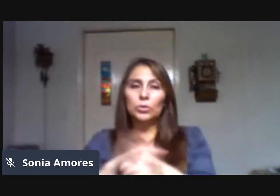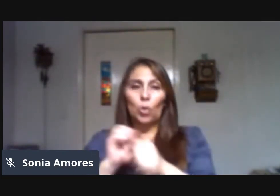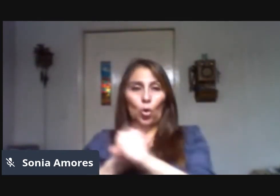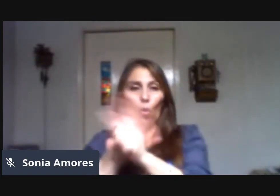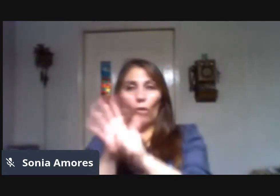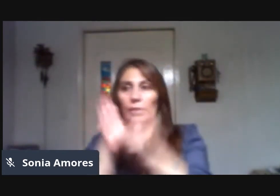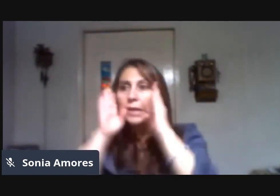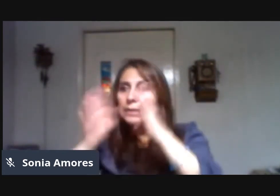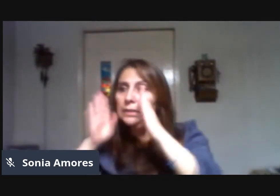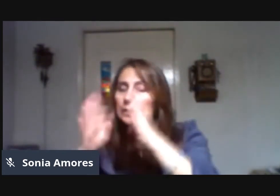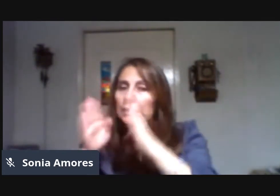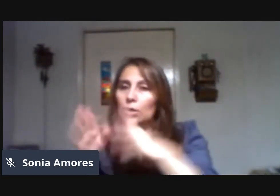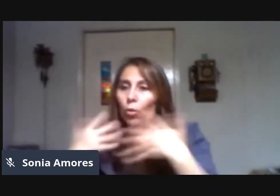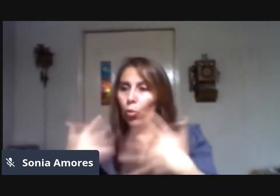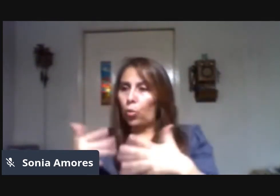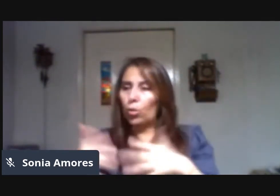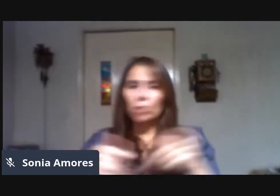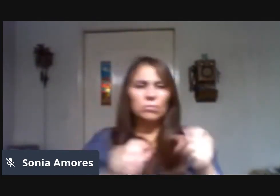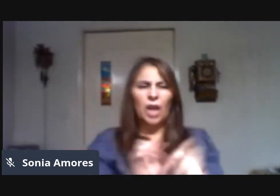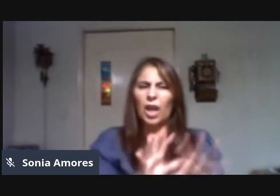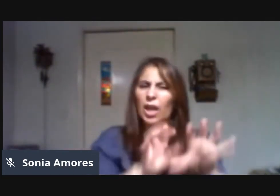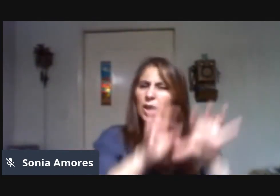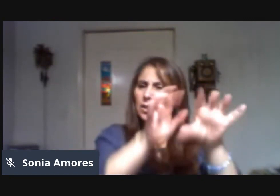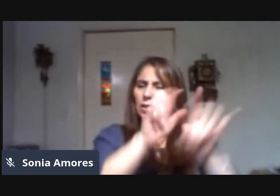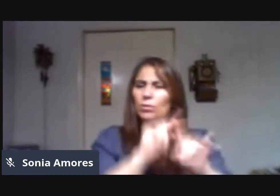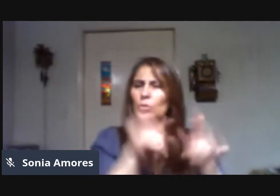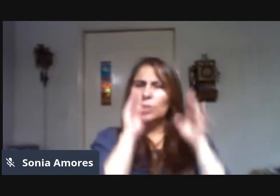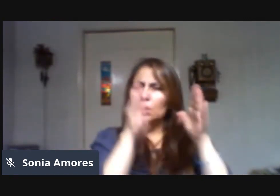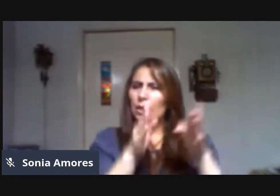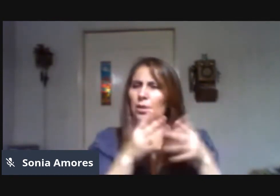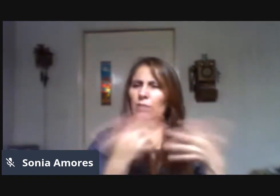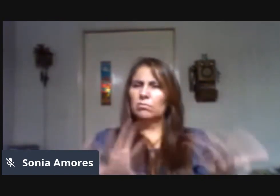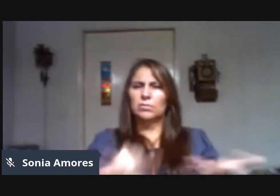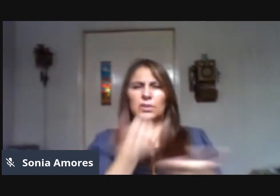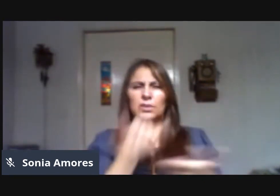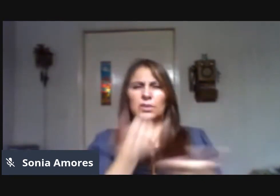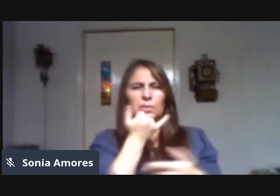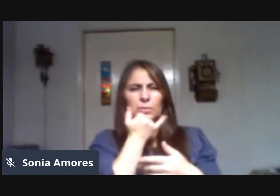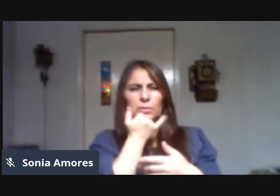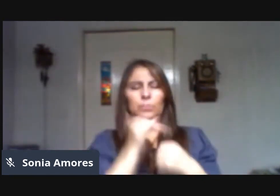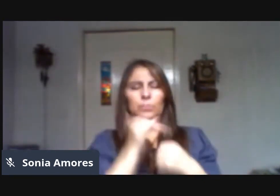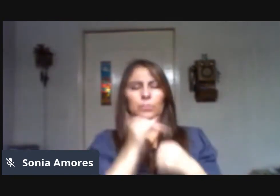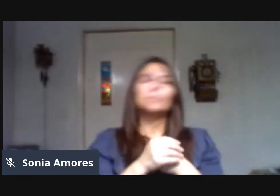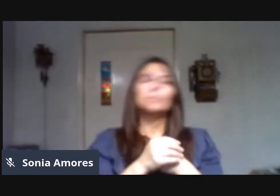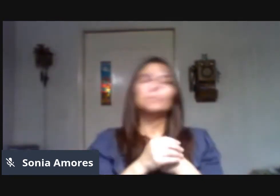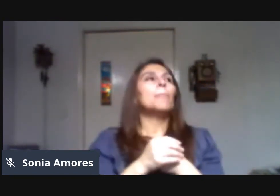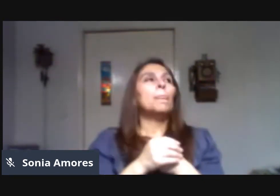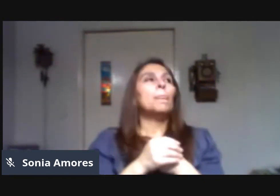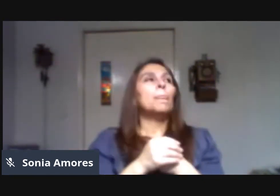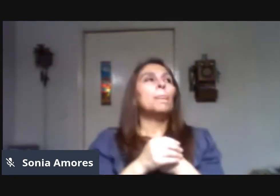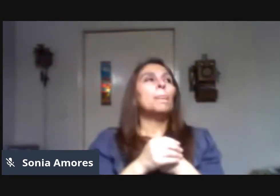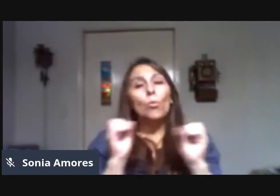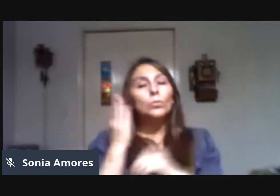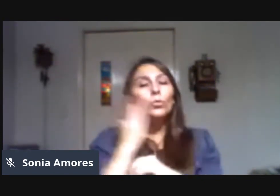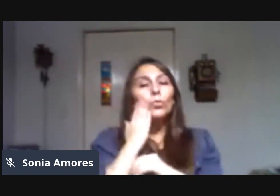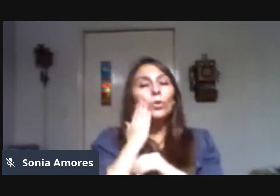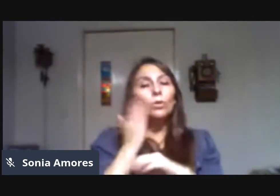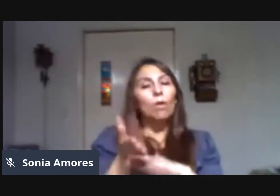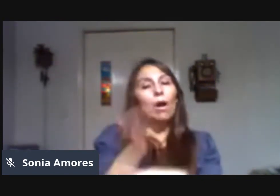nuestras dinámicas de sociedad están cambiando. O era como cuando se hablaba